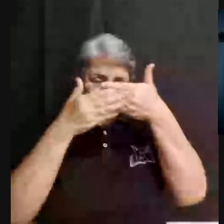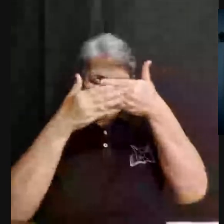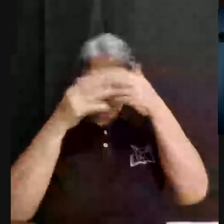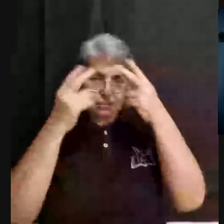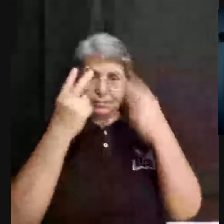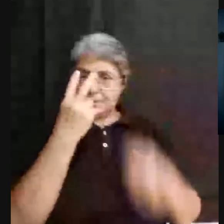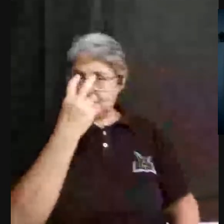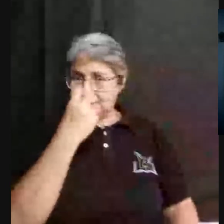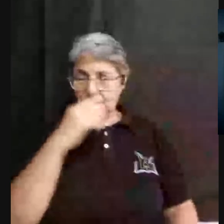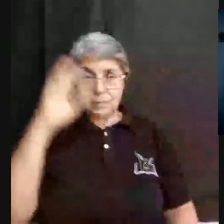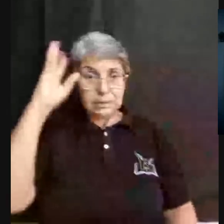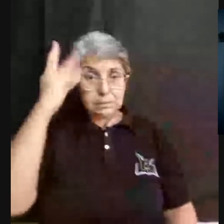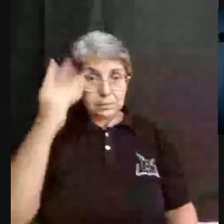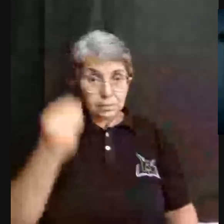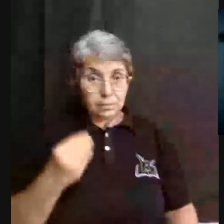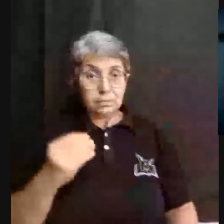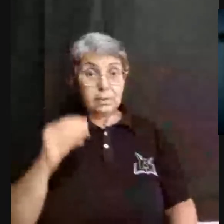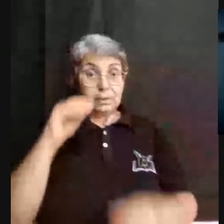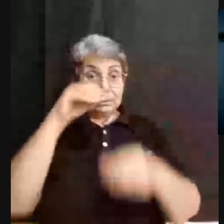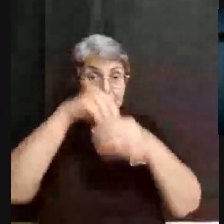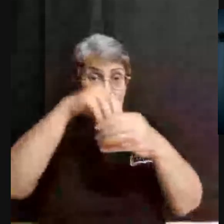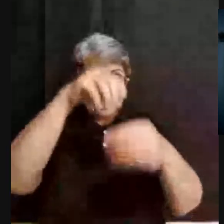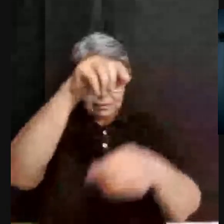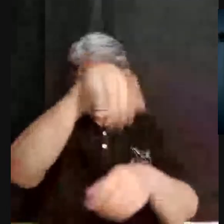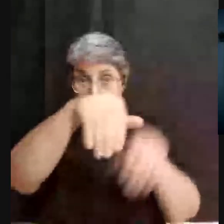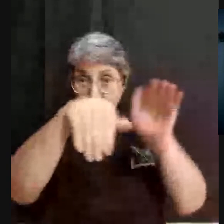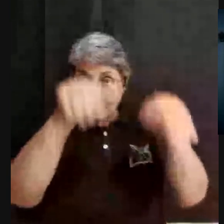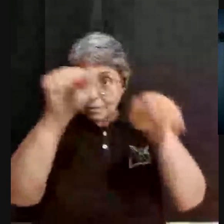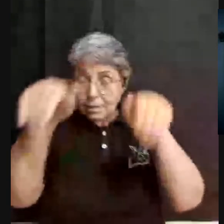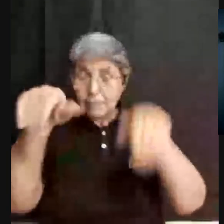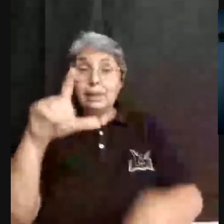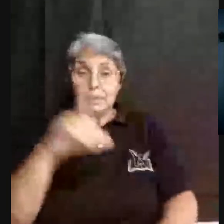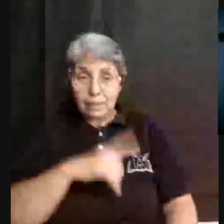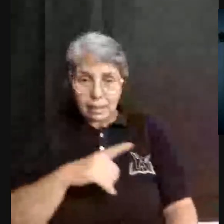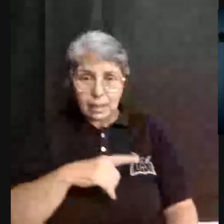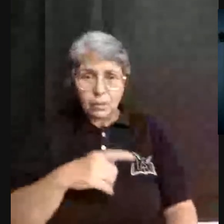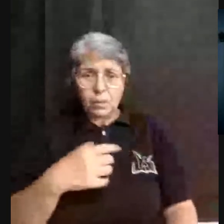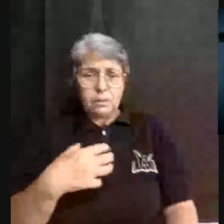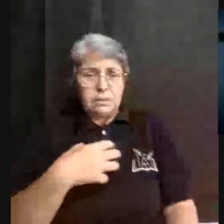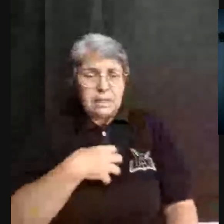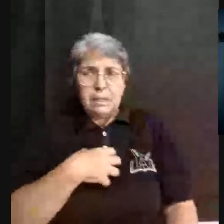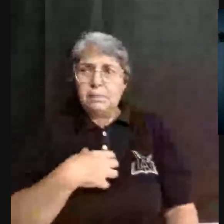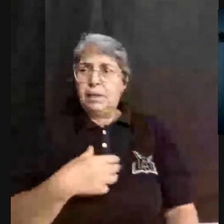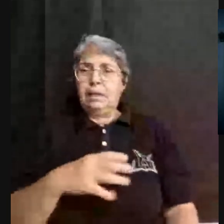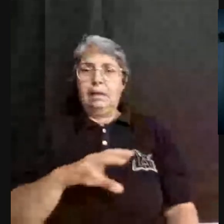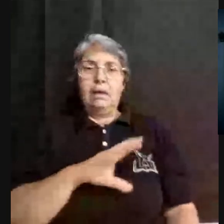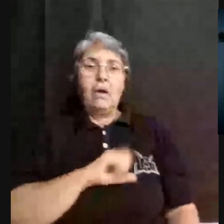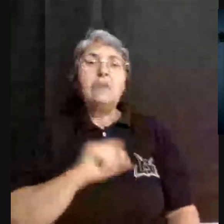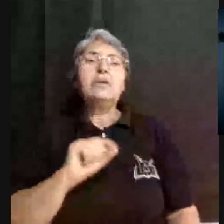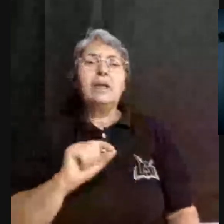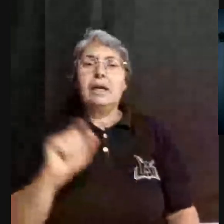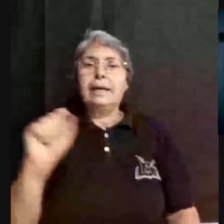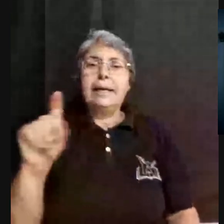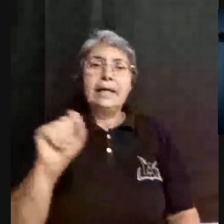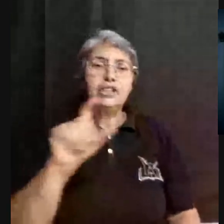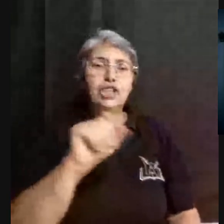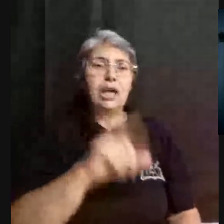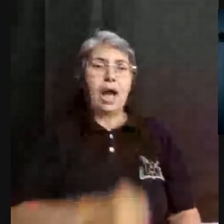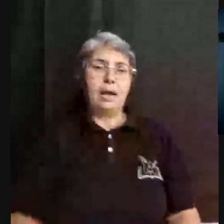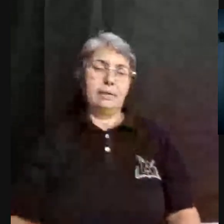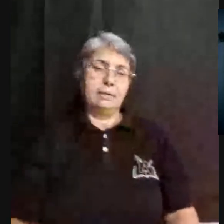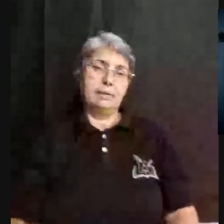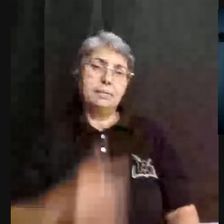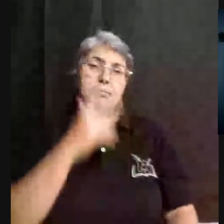um espírito crítico entre eles que eles acariciavam. Na verdade, eles continuavam namorando com esse